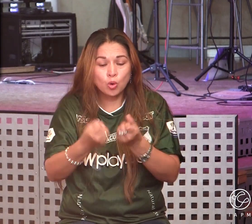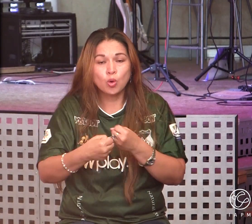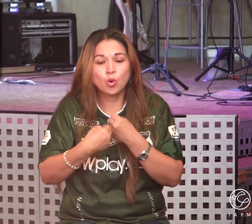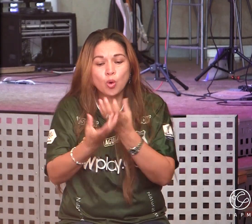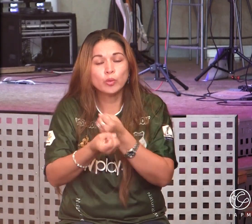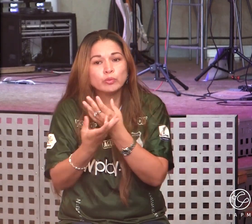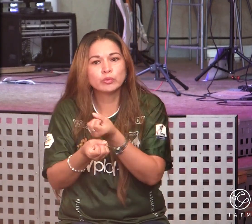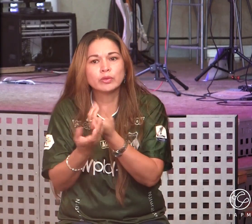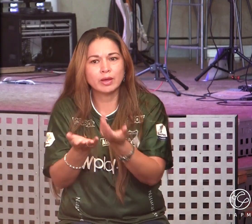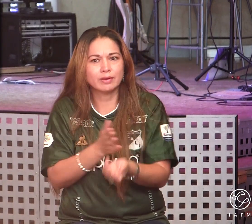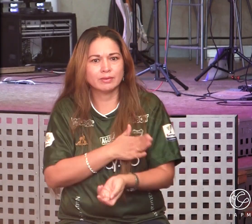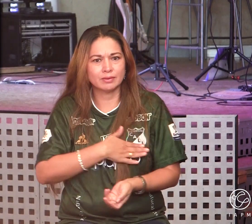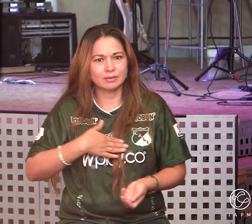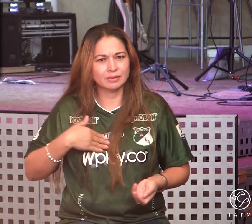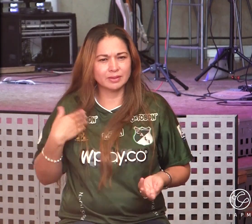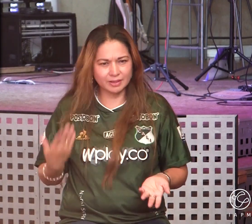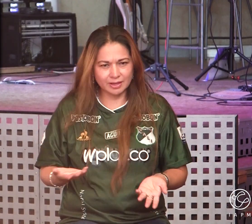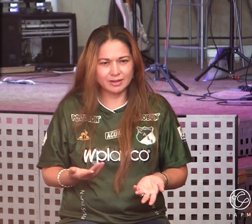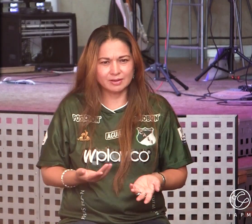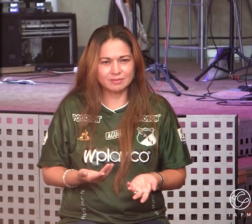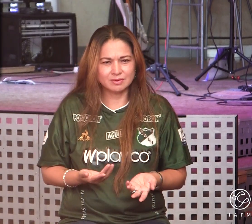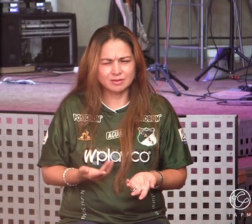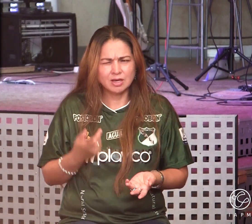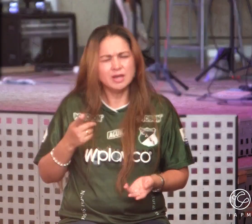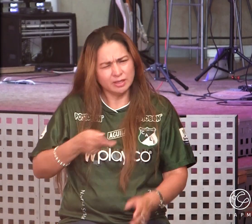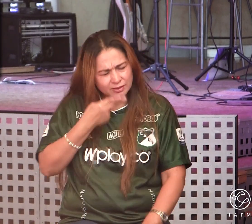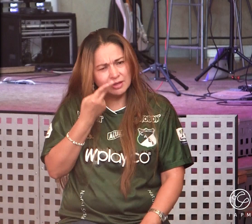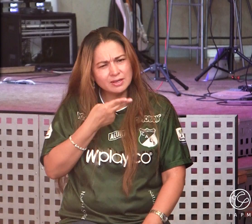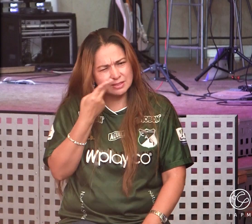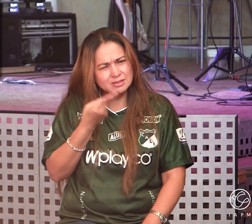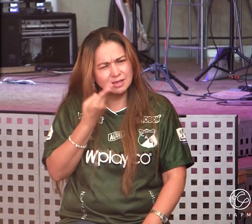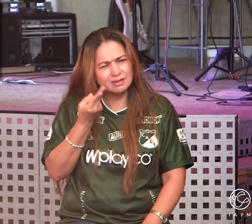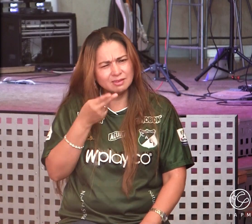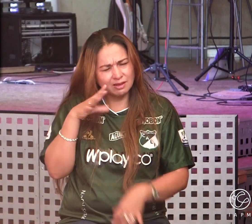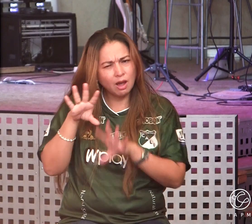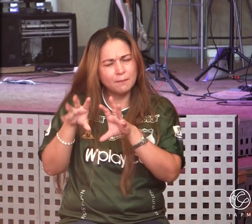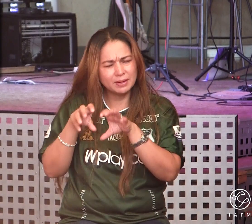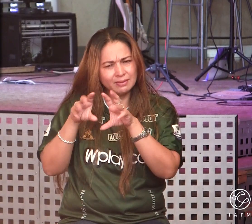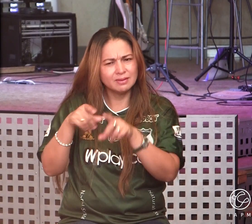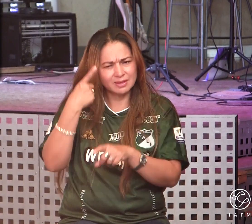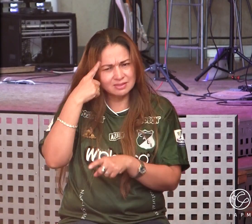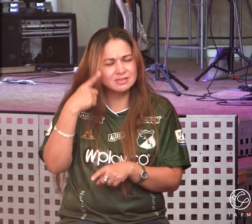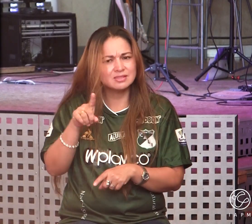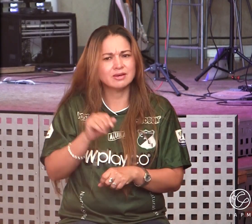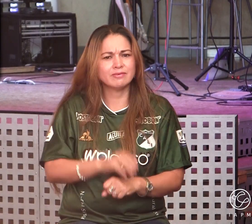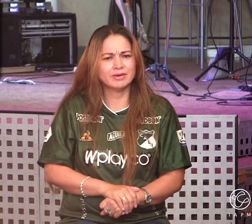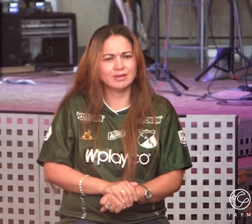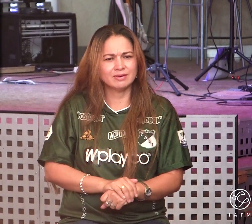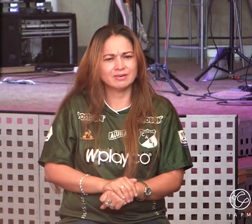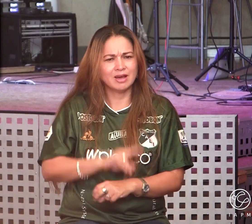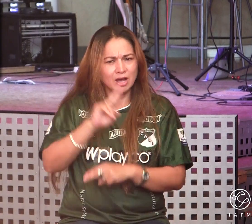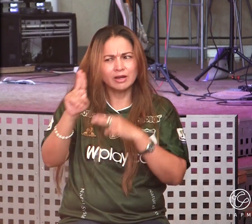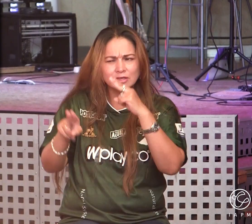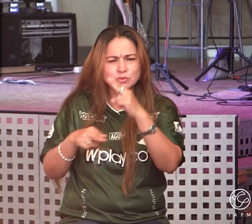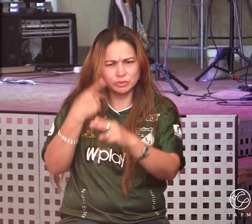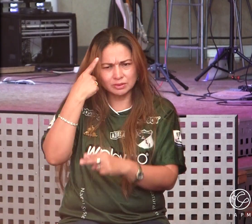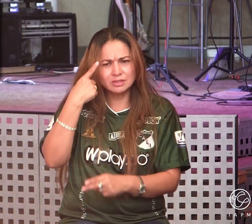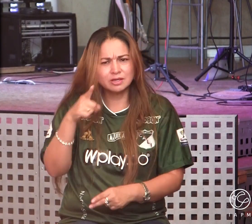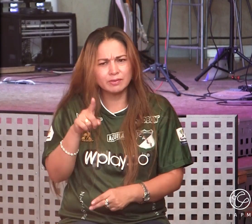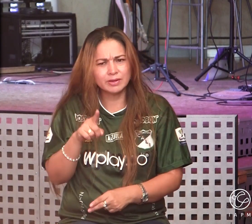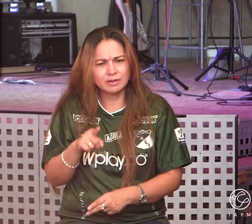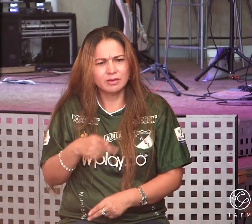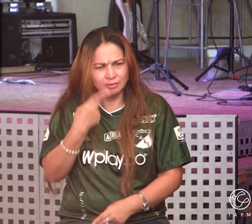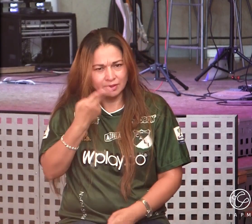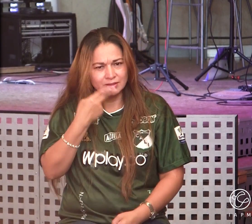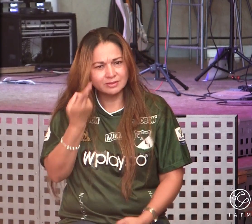la pena recordar o tratar de respondernos. Una dimensión particular, una dimensión en la cual nos encontraríamos con